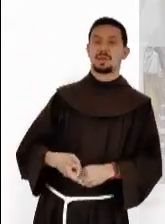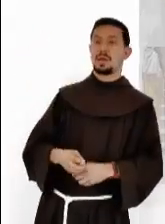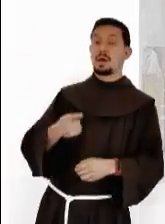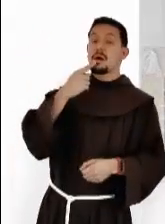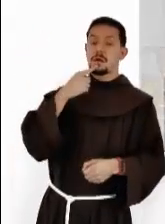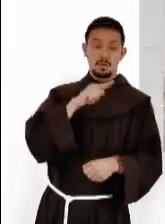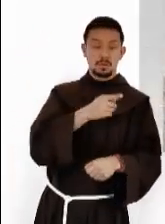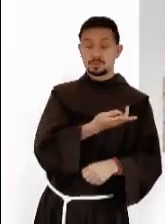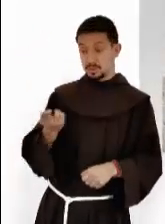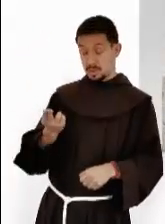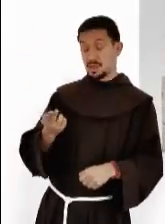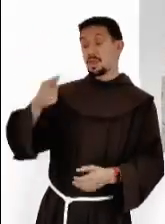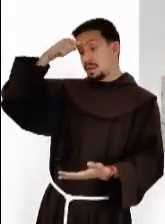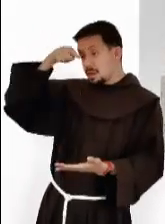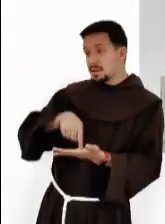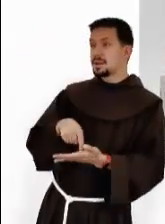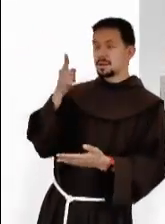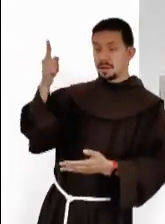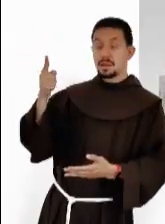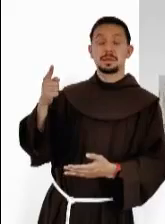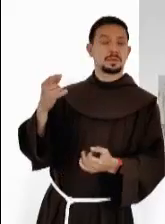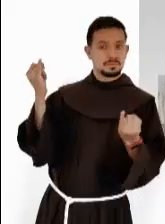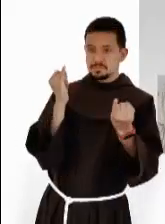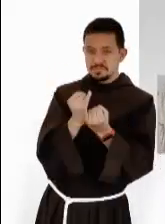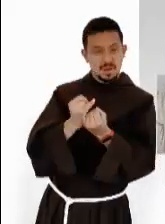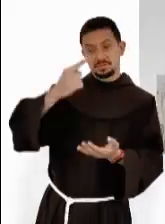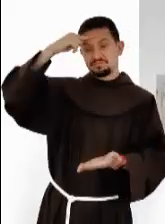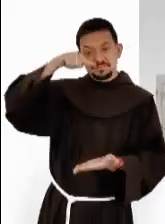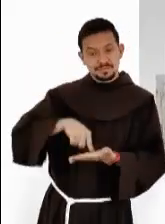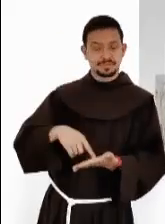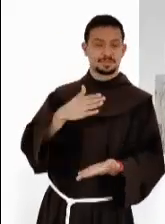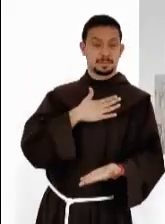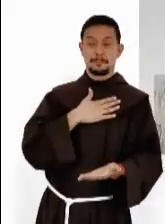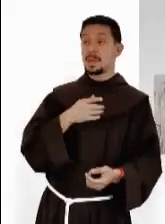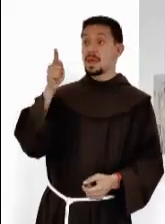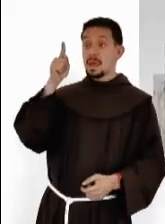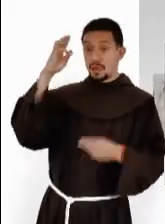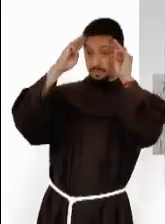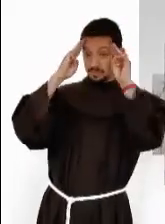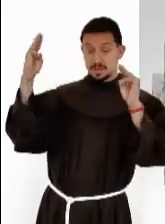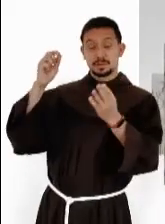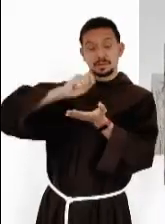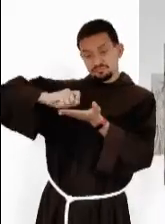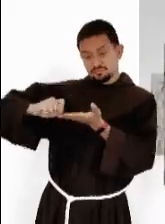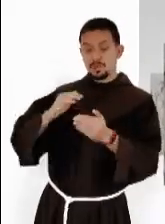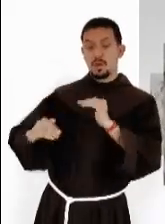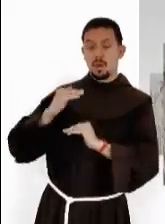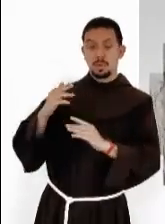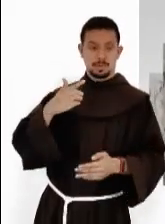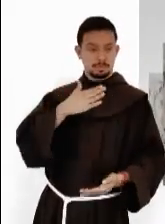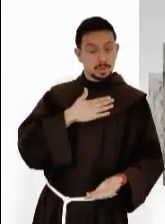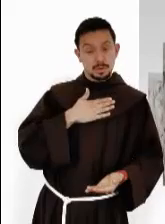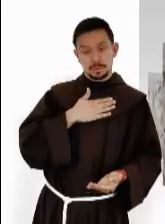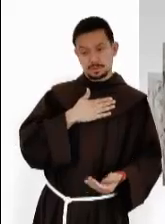esperanza. Si creyeran en Moisés, me creerían a mí, porque él escribió acerca de mí. Pero si no dan fe a